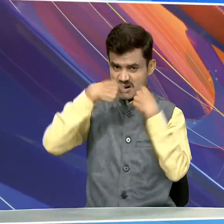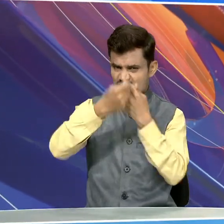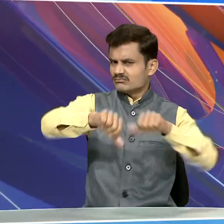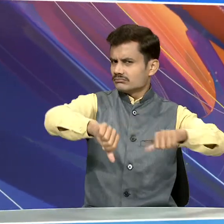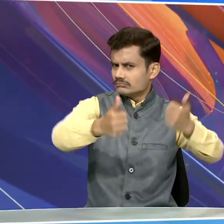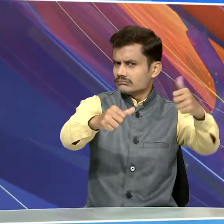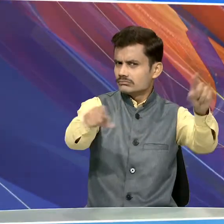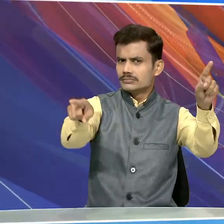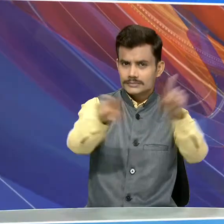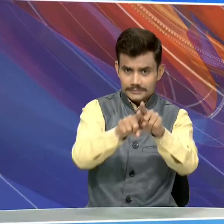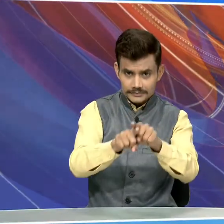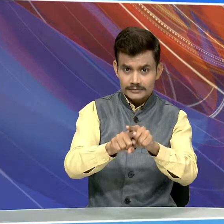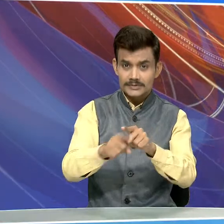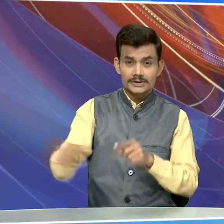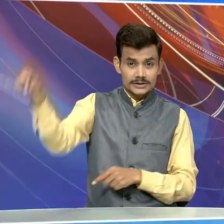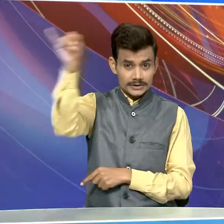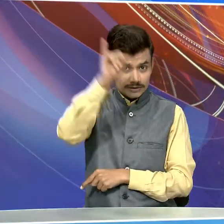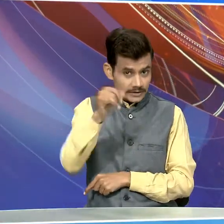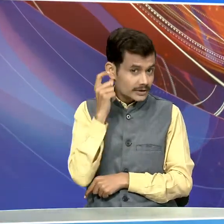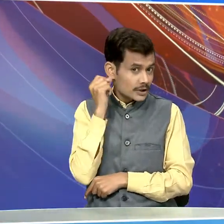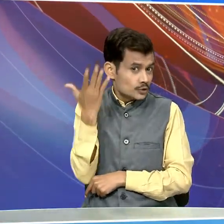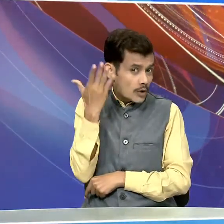किया। उन्होंने